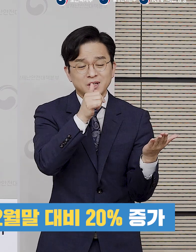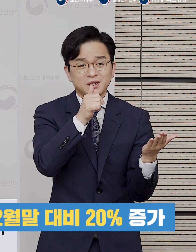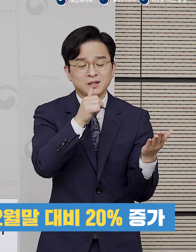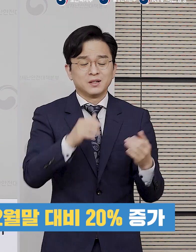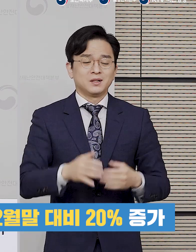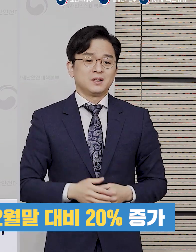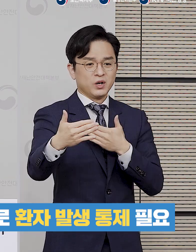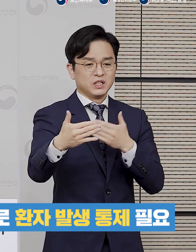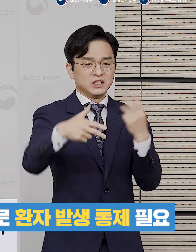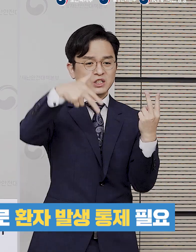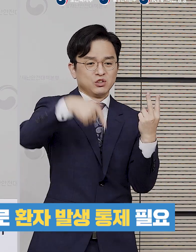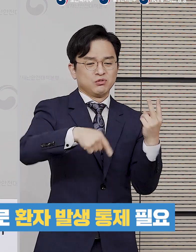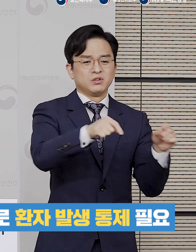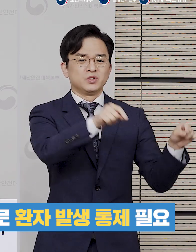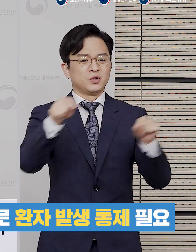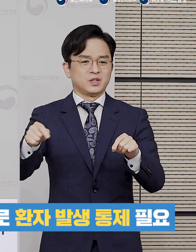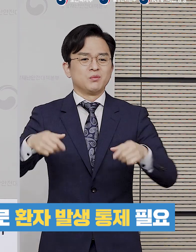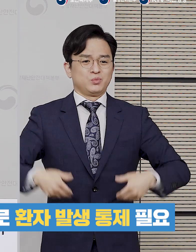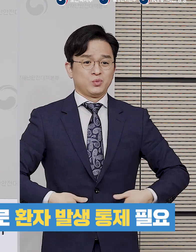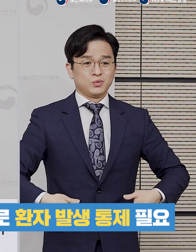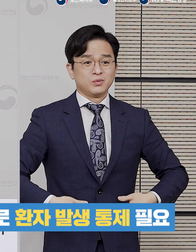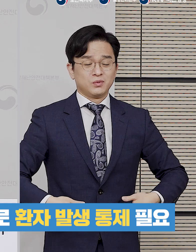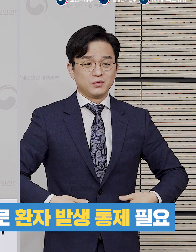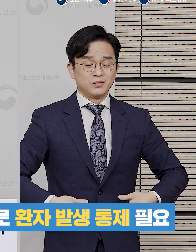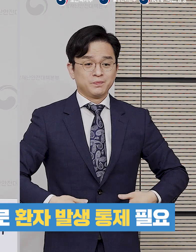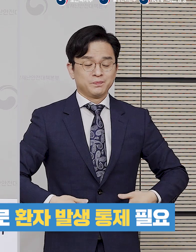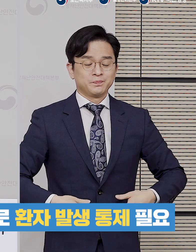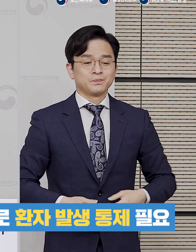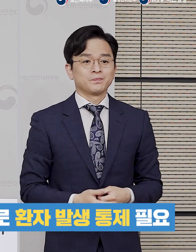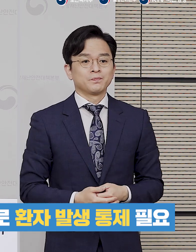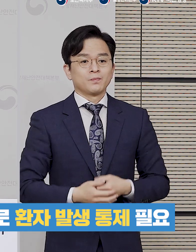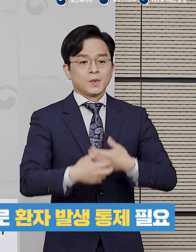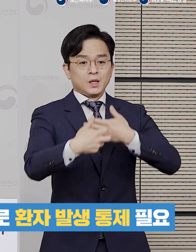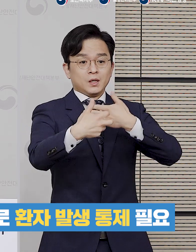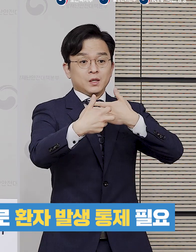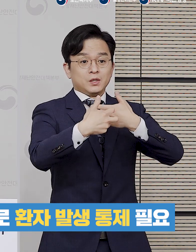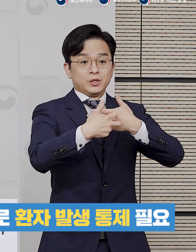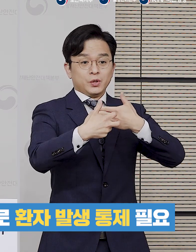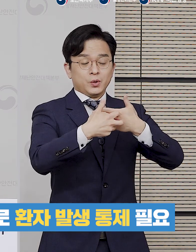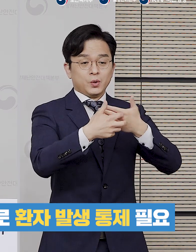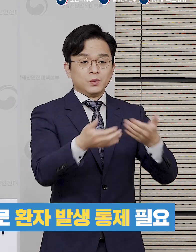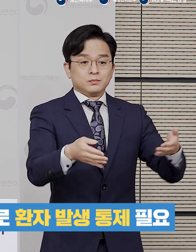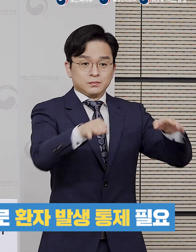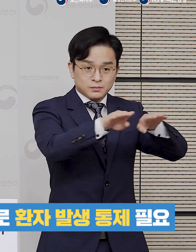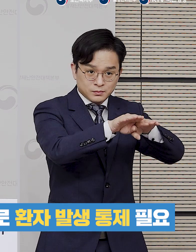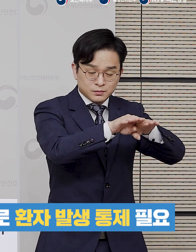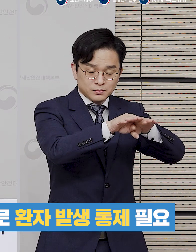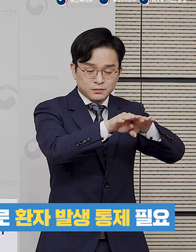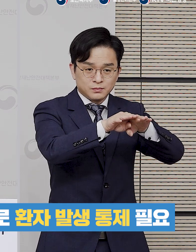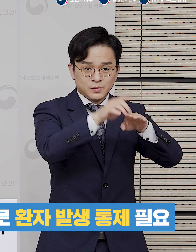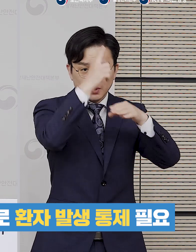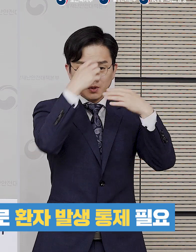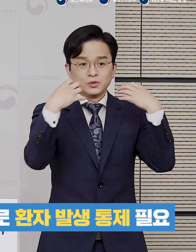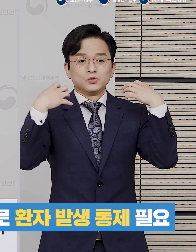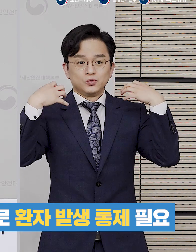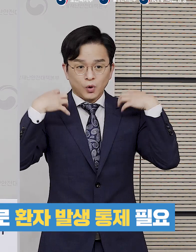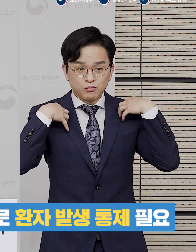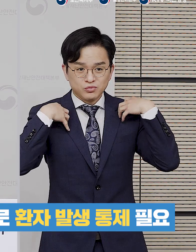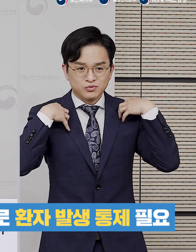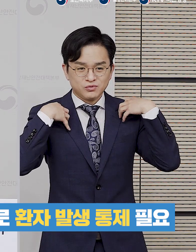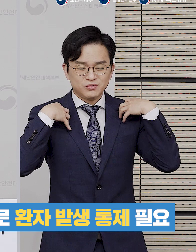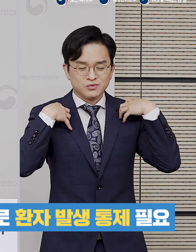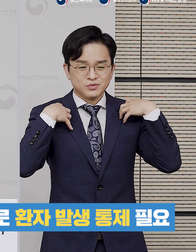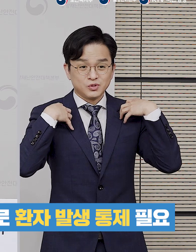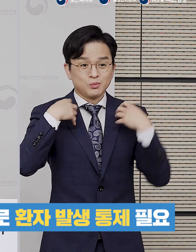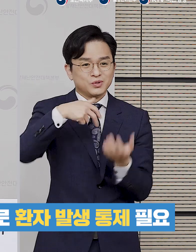점을 말씀드립니다. 달성하고자 하는 목표는 의료 인력이나 병상과 같이 우리나라의 보건의료